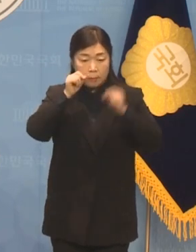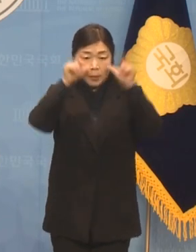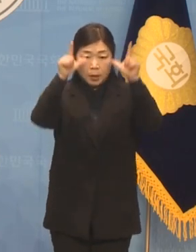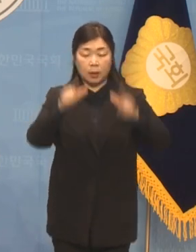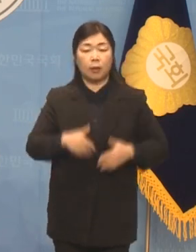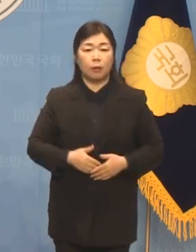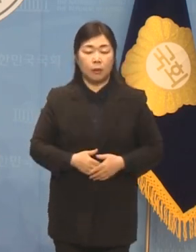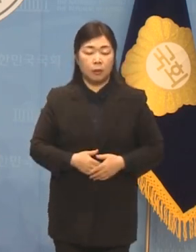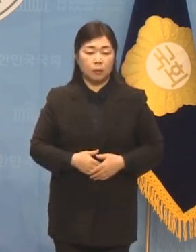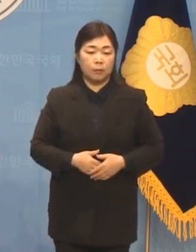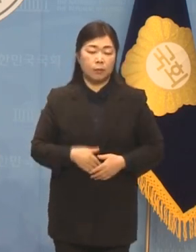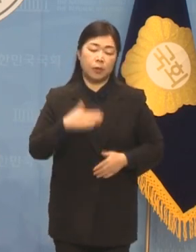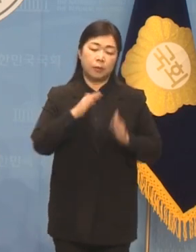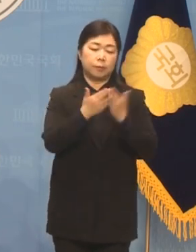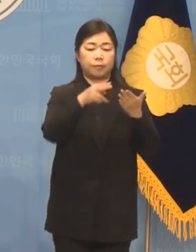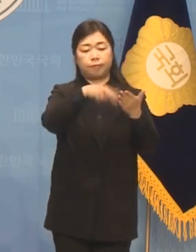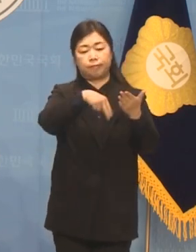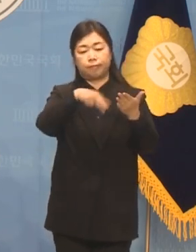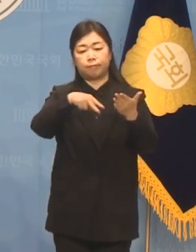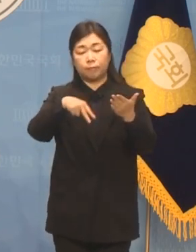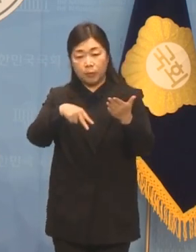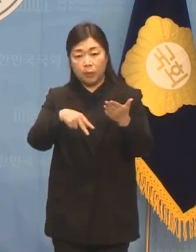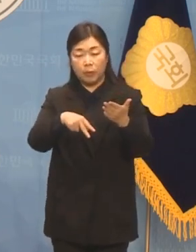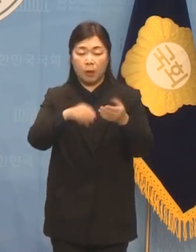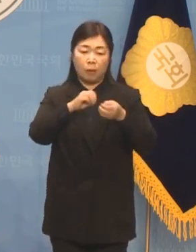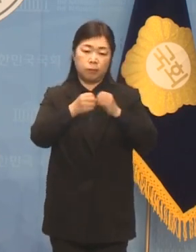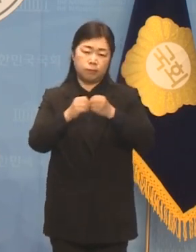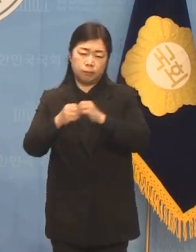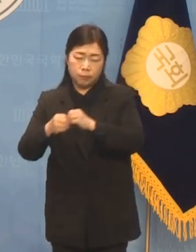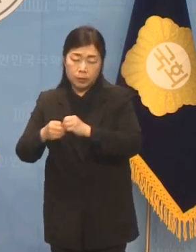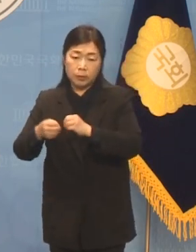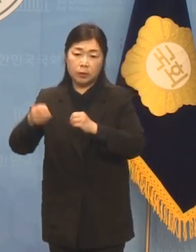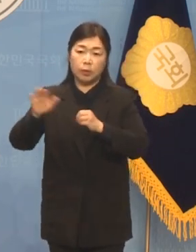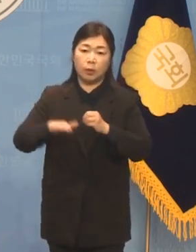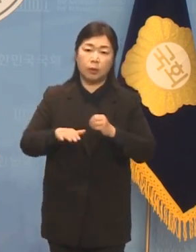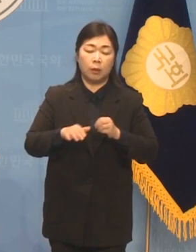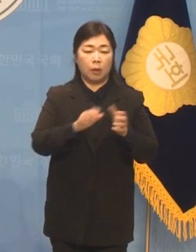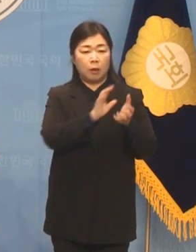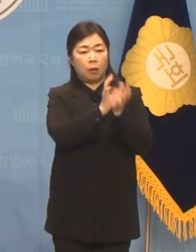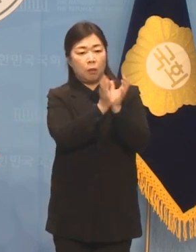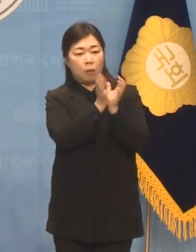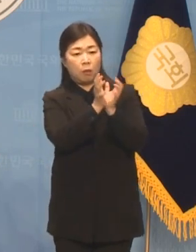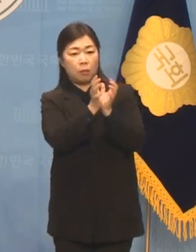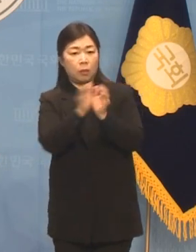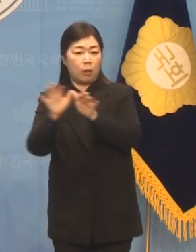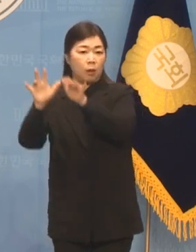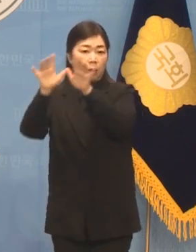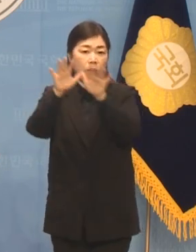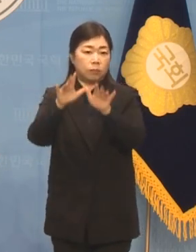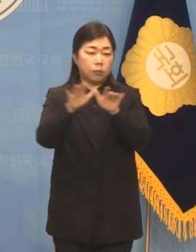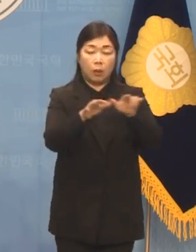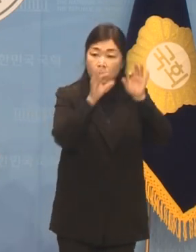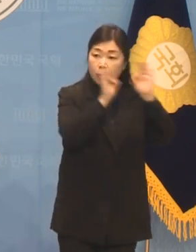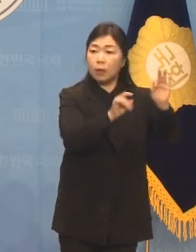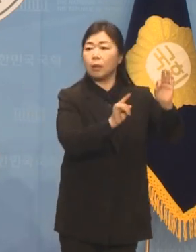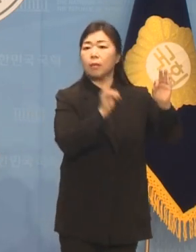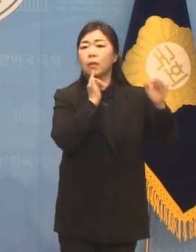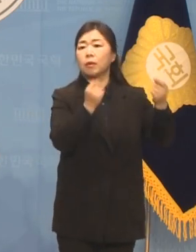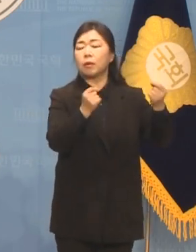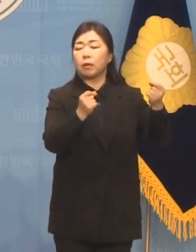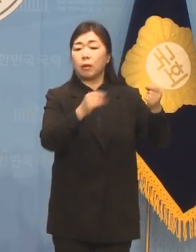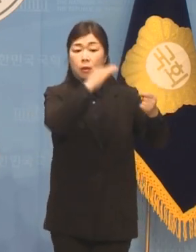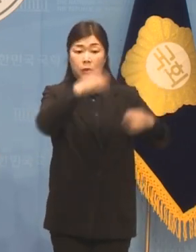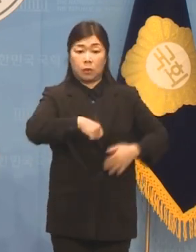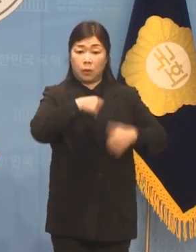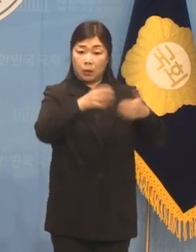편을 읽었습니다. 삐뚤삐뚤 날면서도 꽃송이 차지 않는 나비를 보라. 정의당인 국민 여러분께